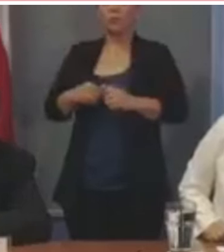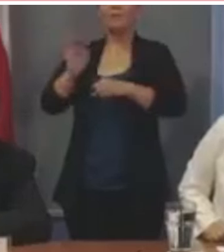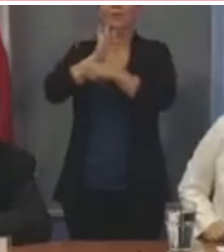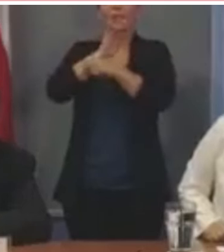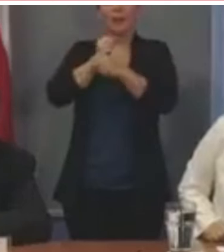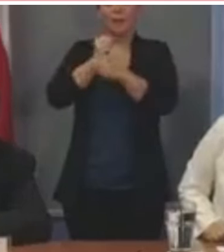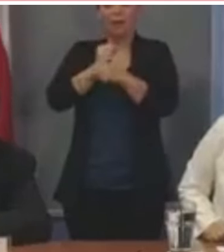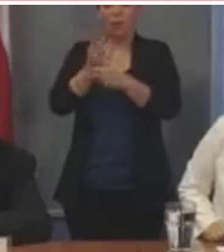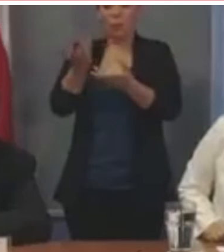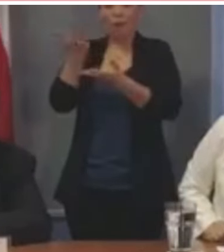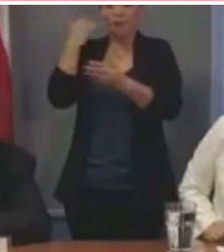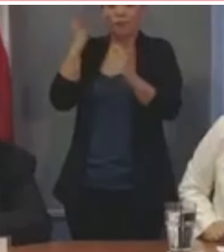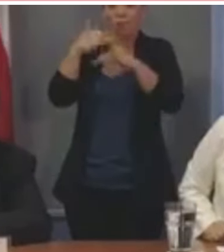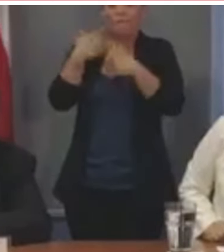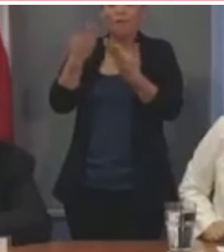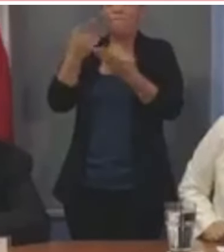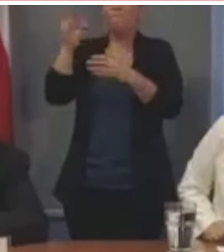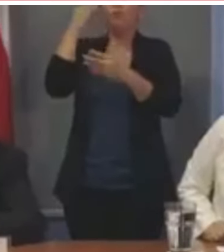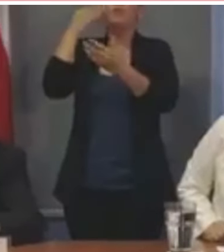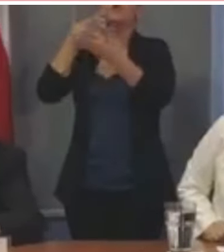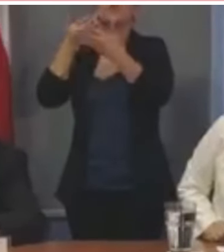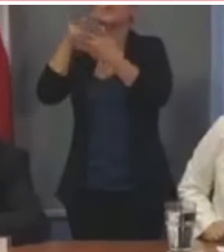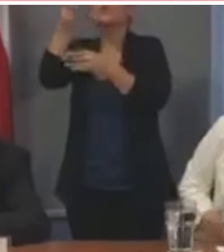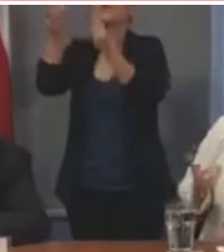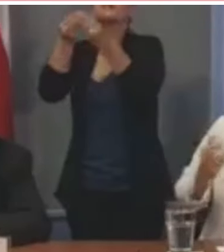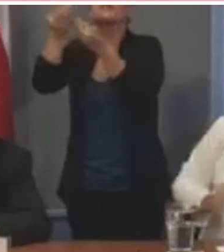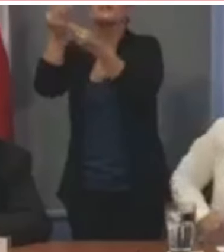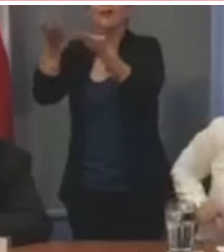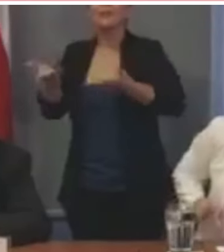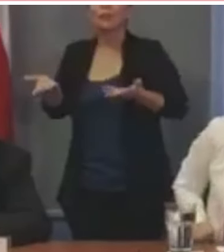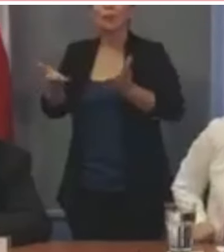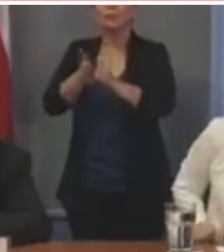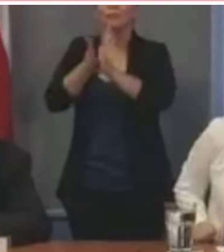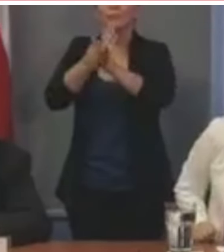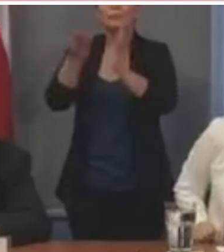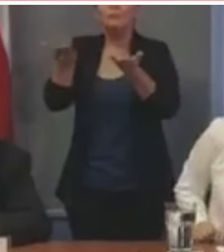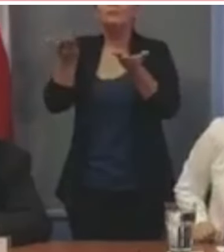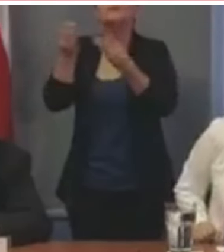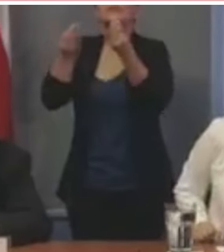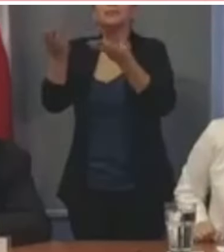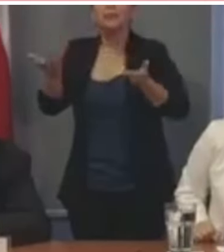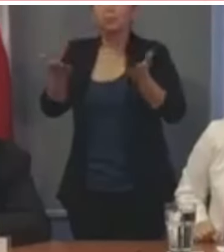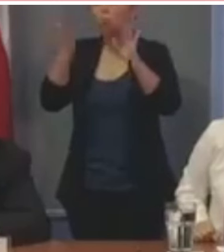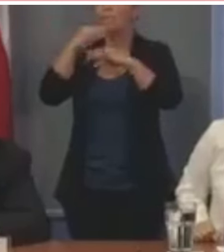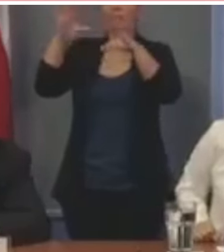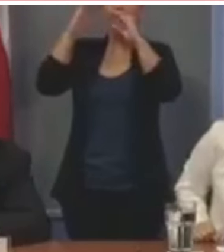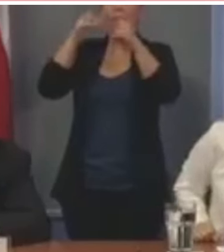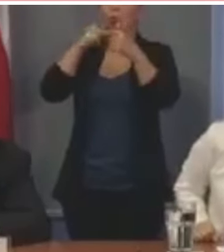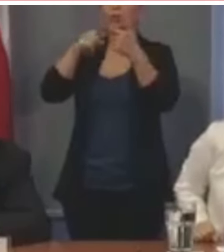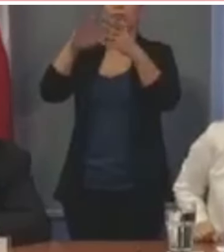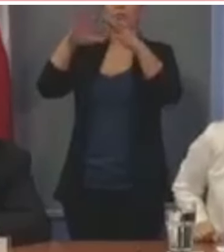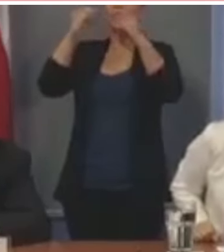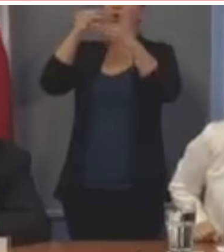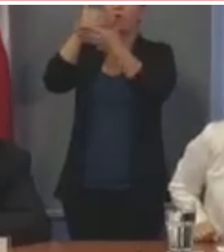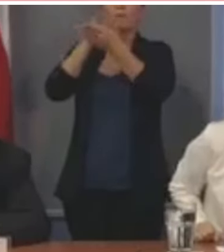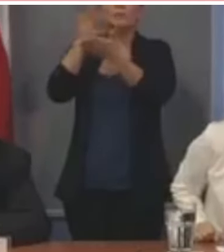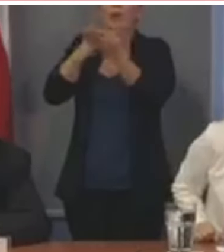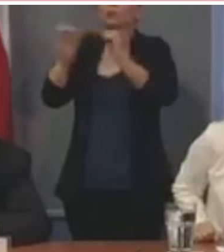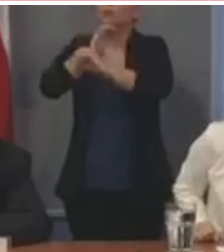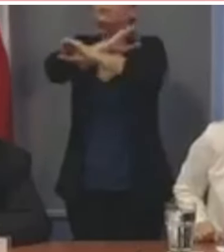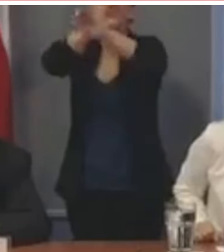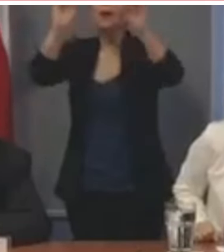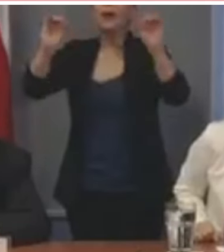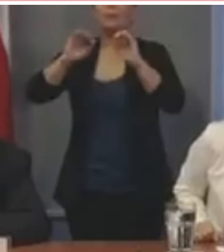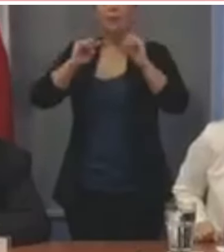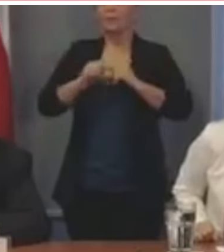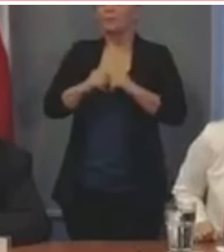teletrabajo. No había. ¿Qué hacían? No habían reportes, no habían informes, no había forma de medición ni